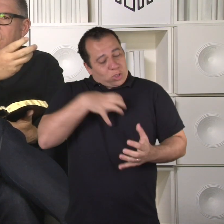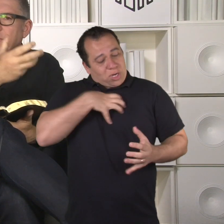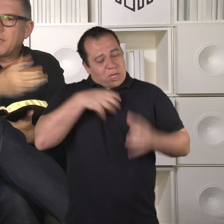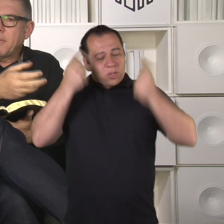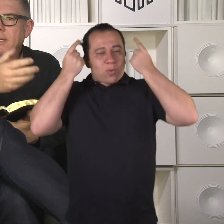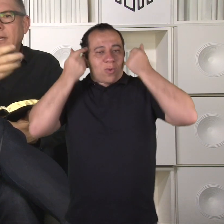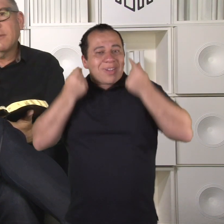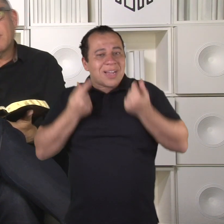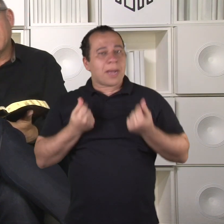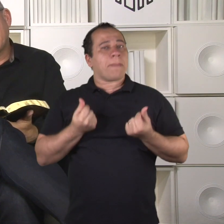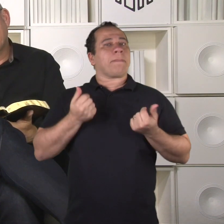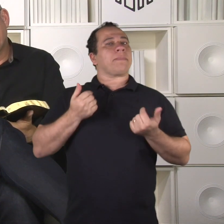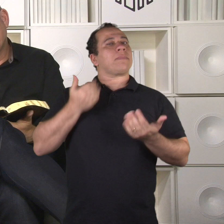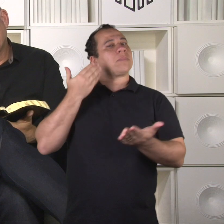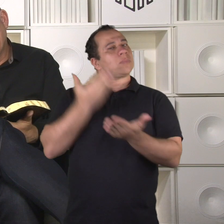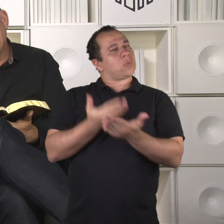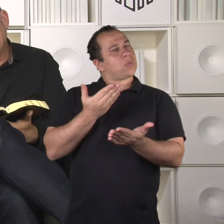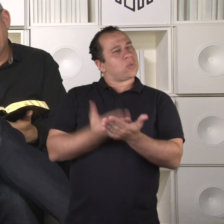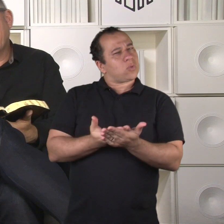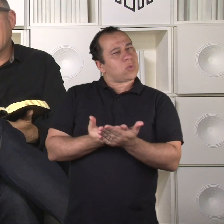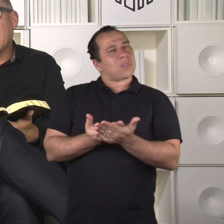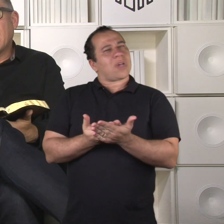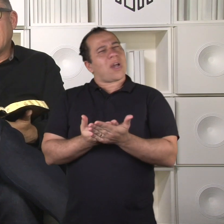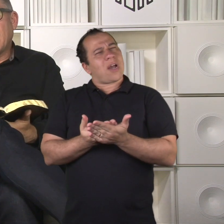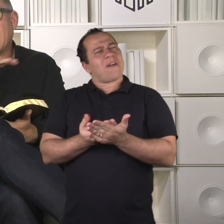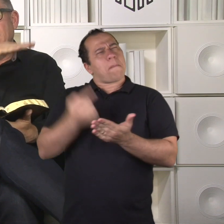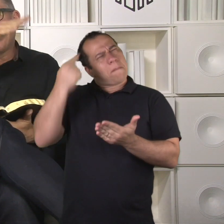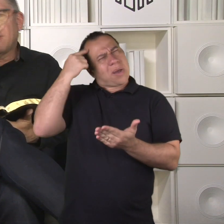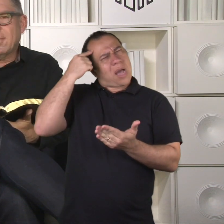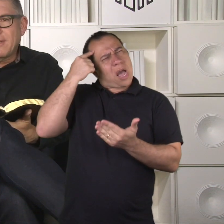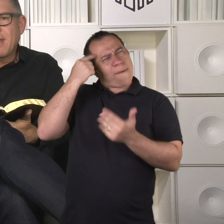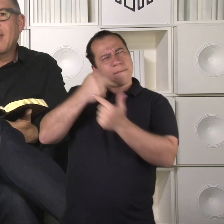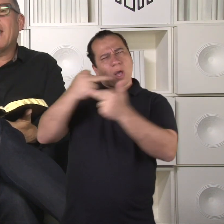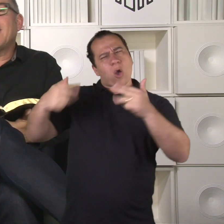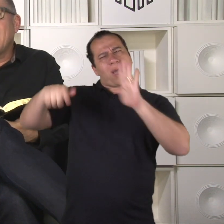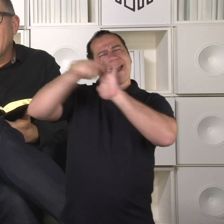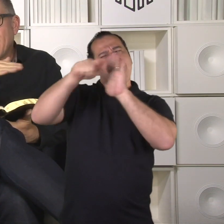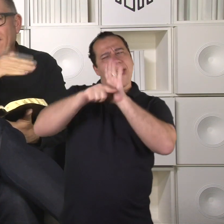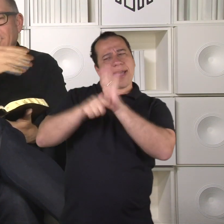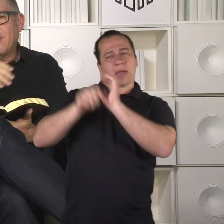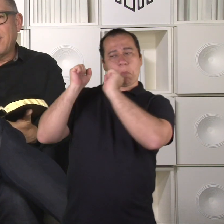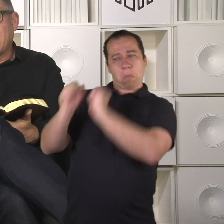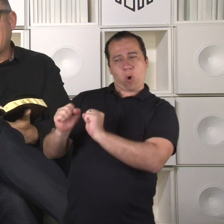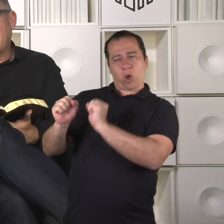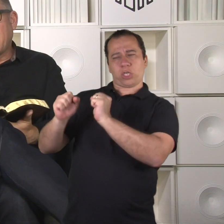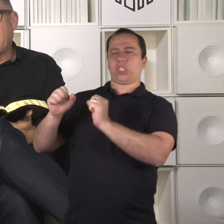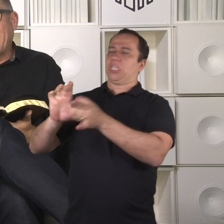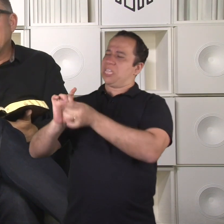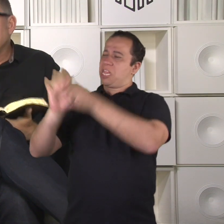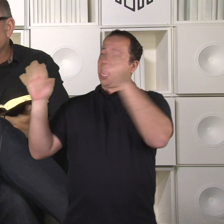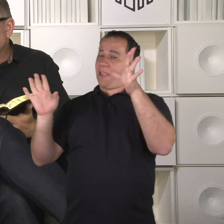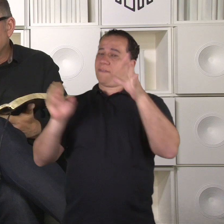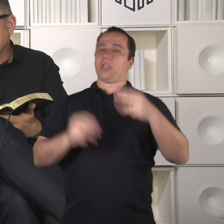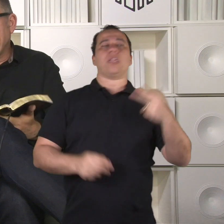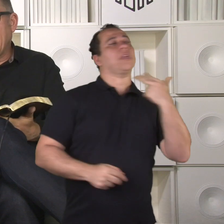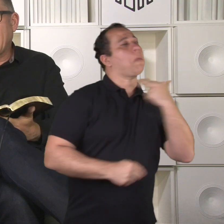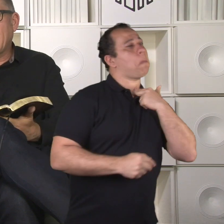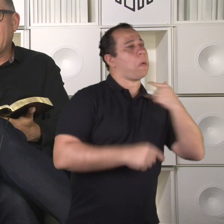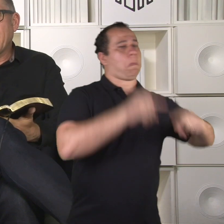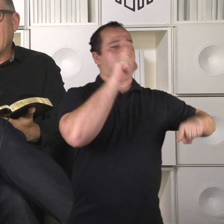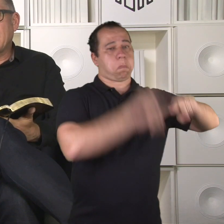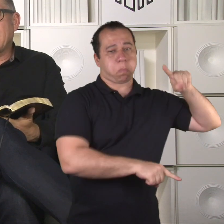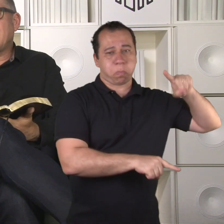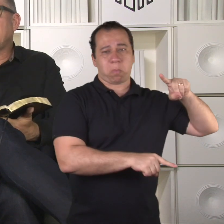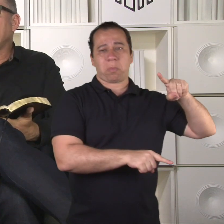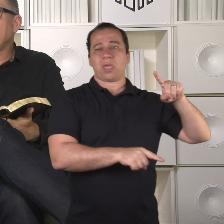tinha um jugo mais pesado, um rabino tinha um jugo mais leve, e eles tinham esse degradê de pesos